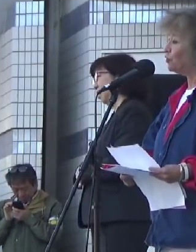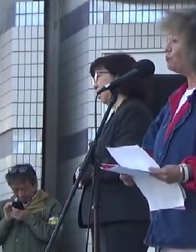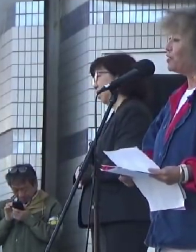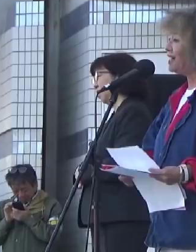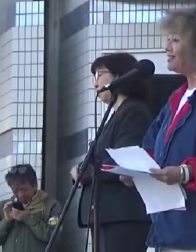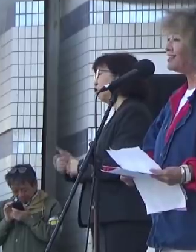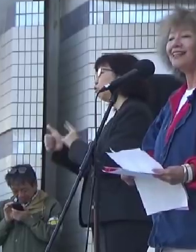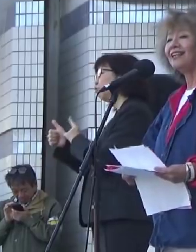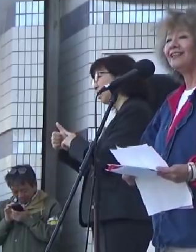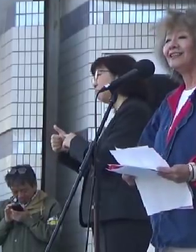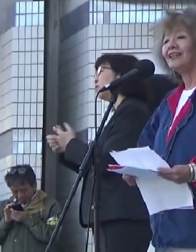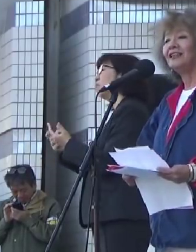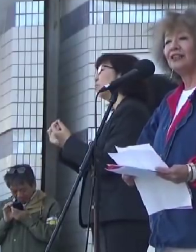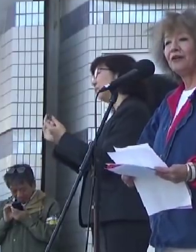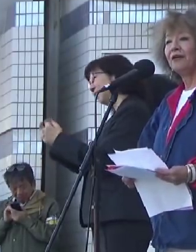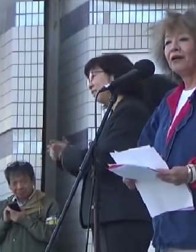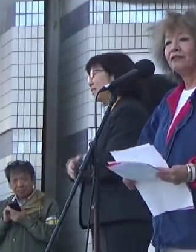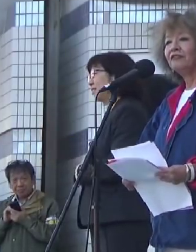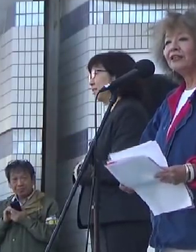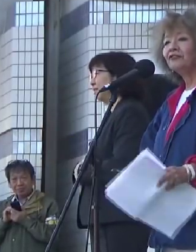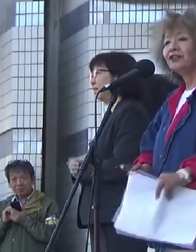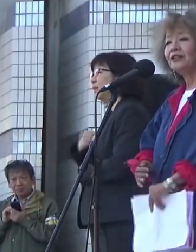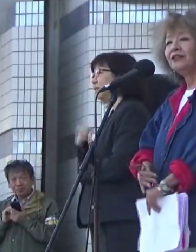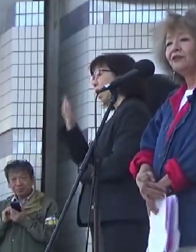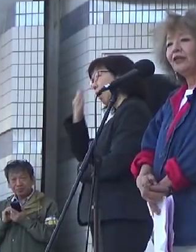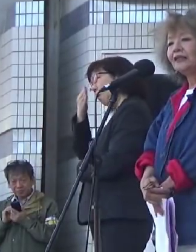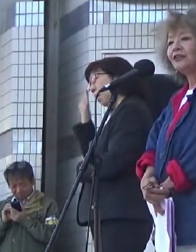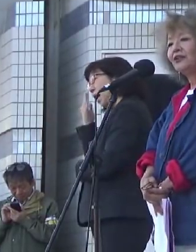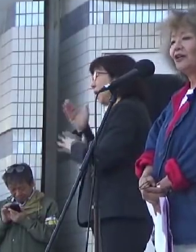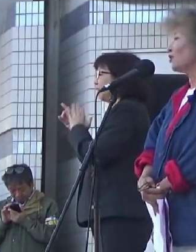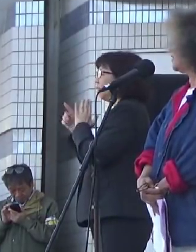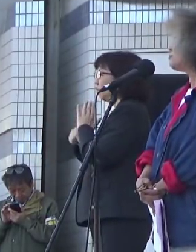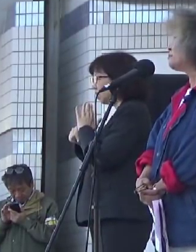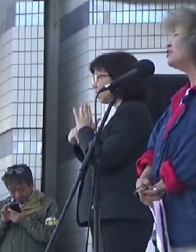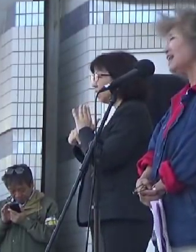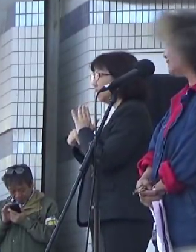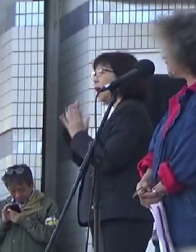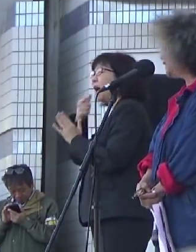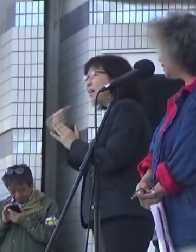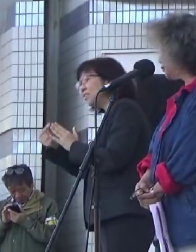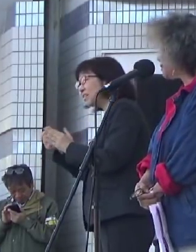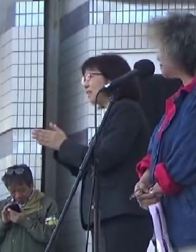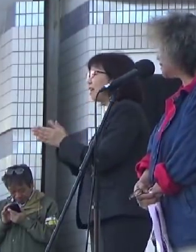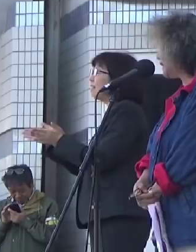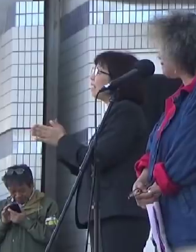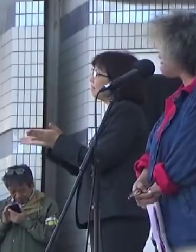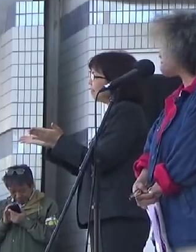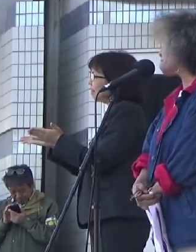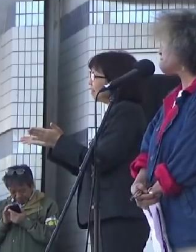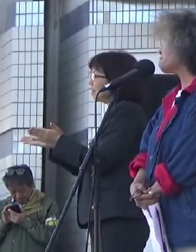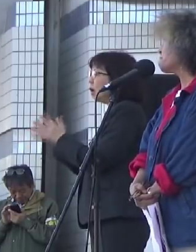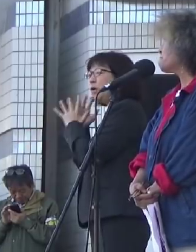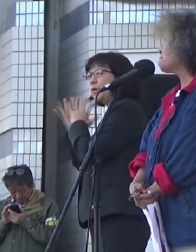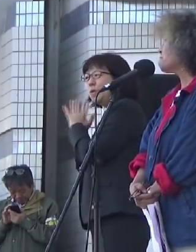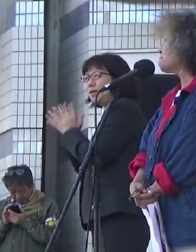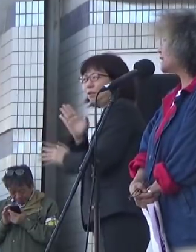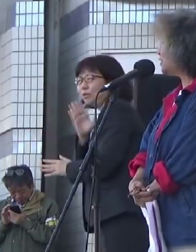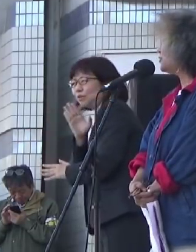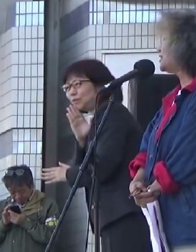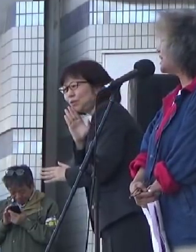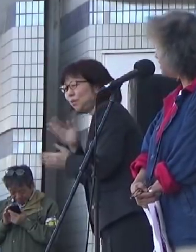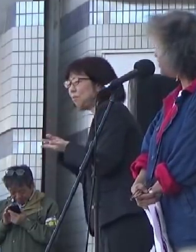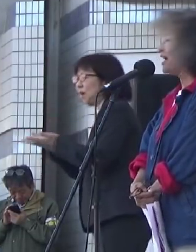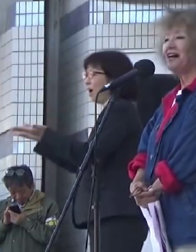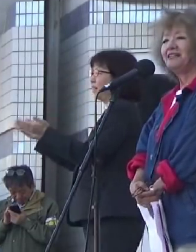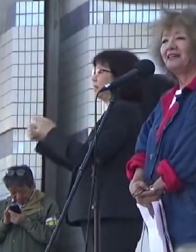若い時とても大好きだった雑誌噂の真相を出していた岡留もいなくなってしまいました。